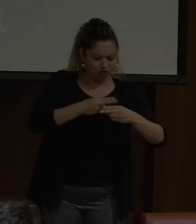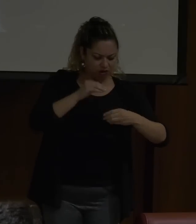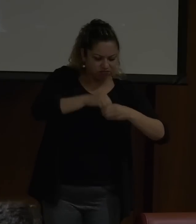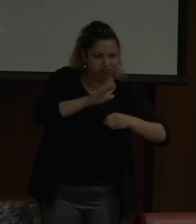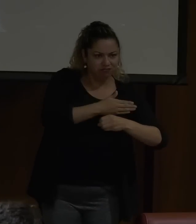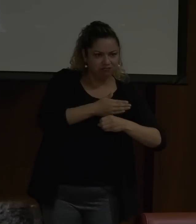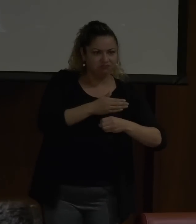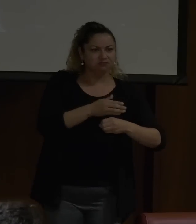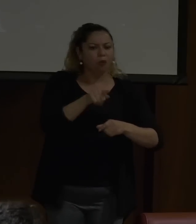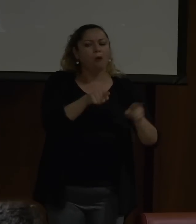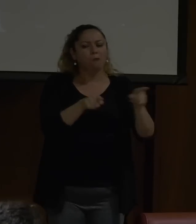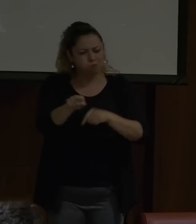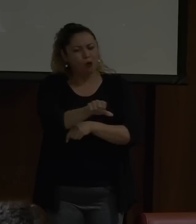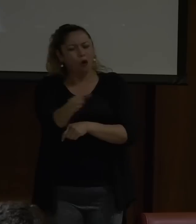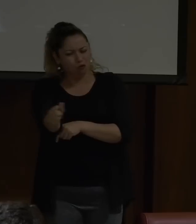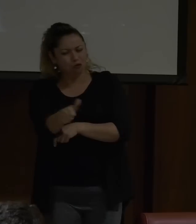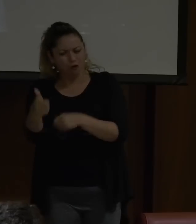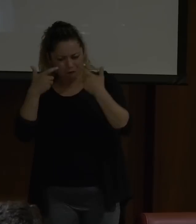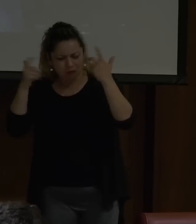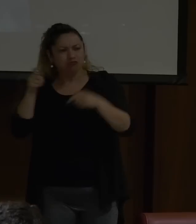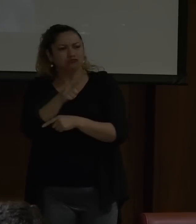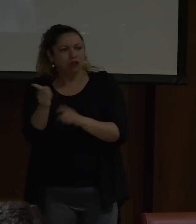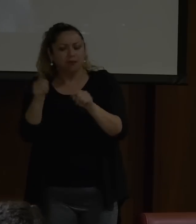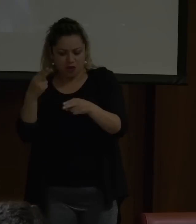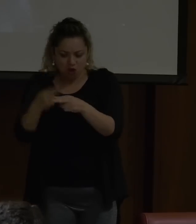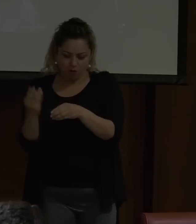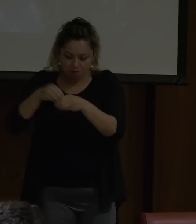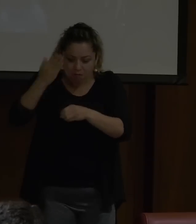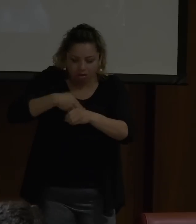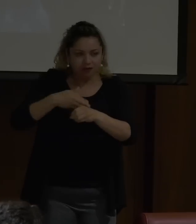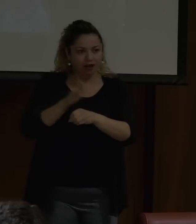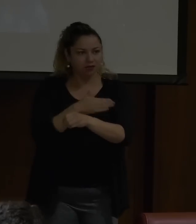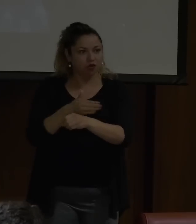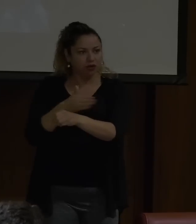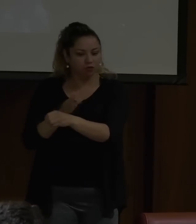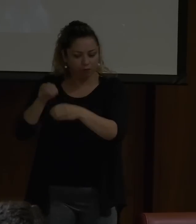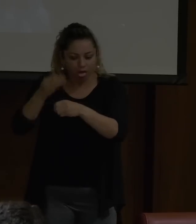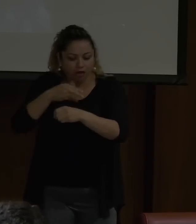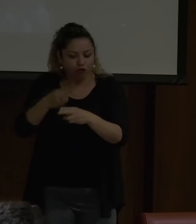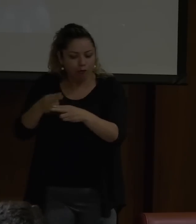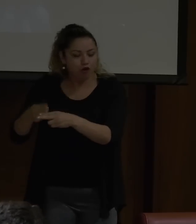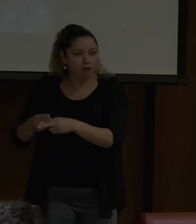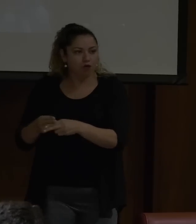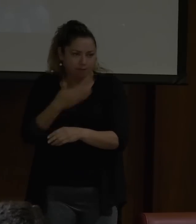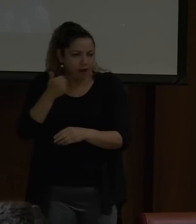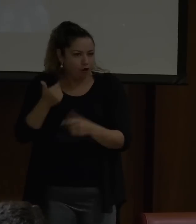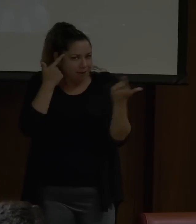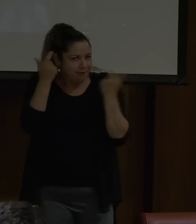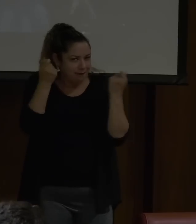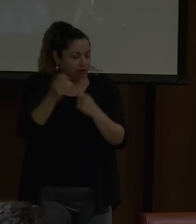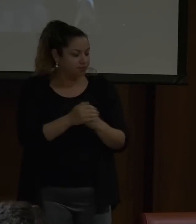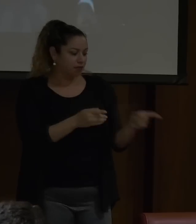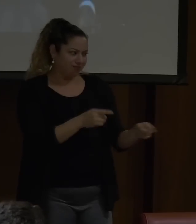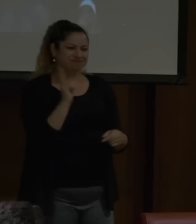él, Escalona, Emiliano, Morales, todos ellos comenzaron a marcar sus obras. Lástima que no tengamos tiempo, porque además es una canción